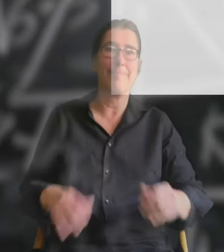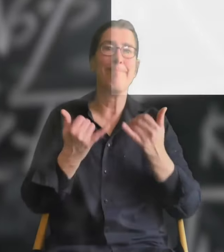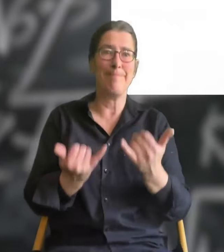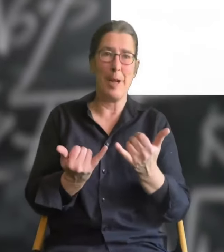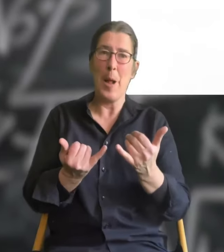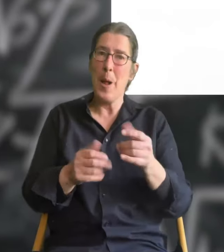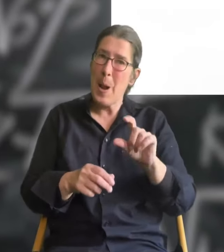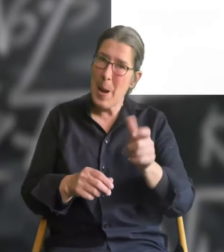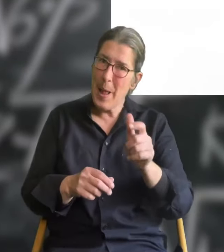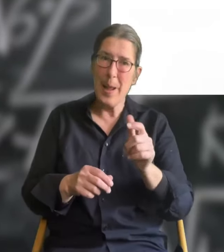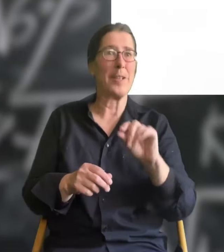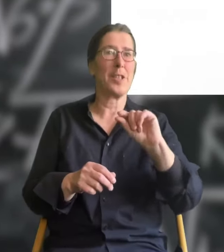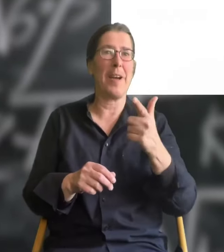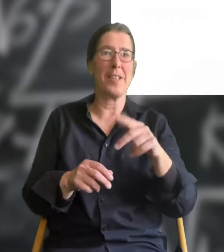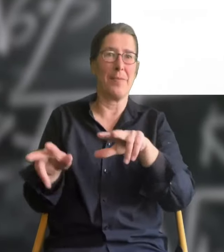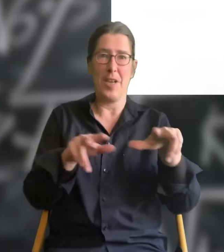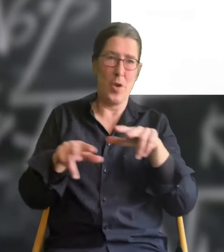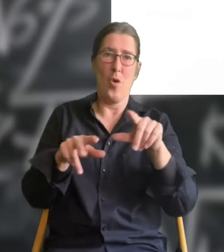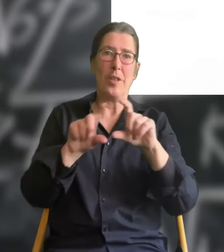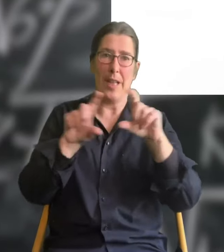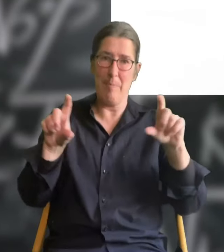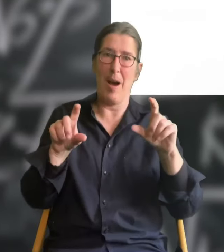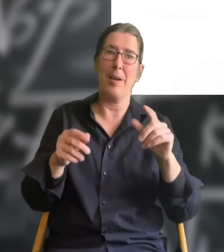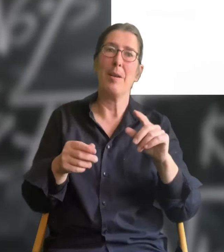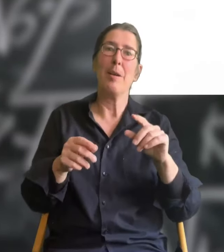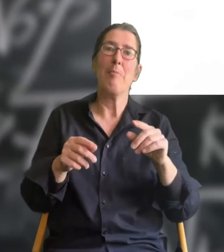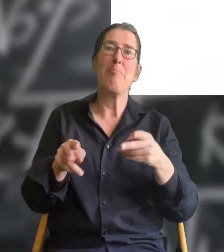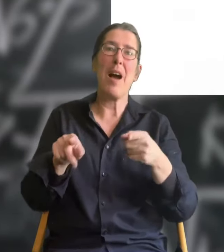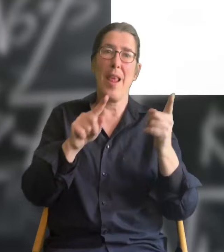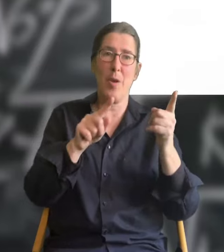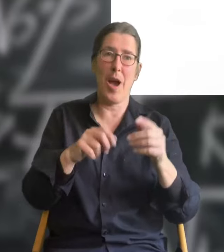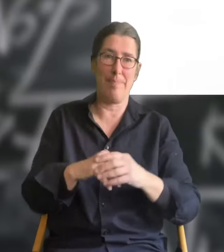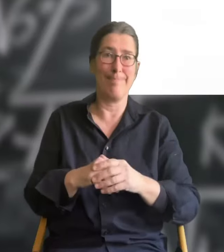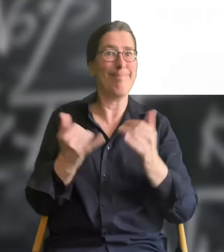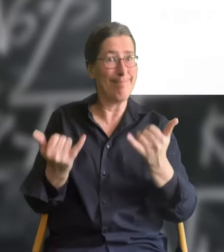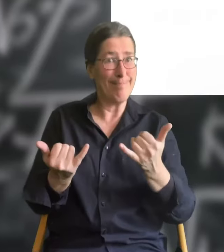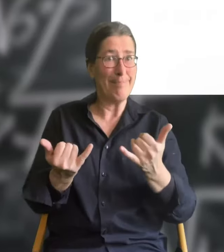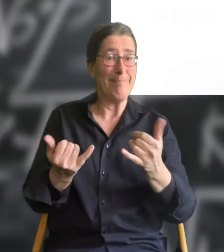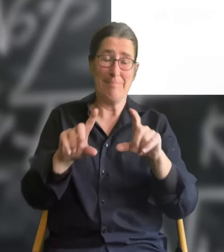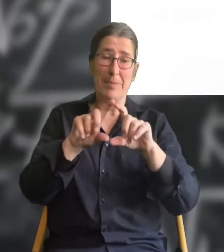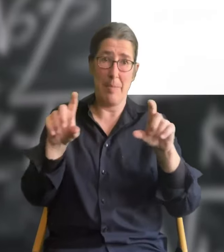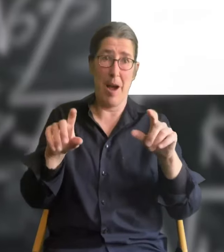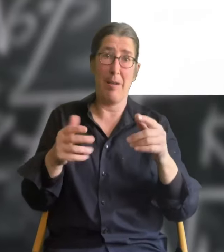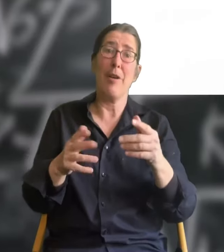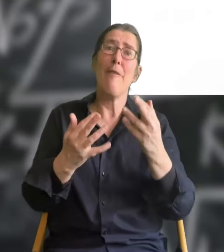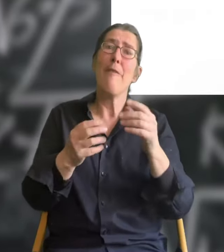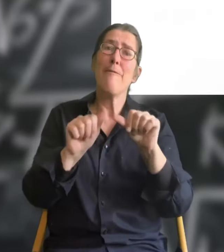diesmal ein kleines nettes zweites Video zum Parallelogramm. Und zwar geht es diesmal um die Formeln zur Berechnung eines Parallelogramms.